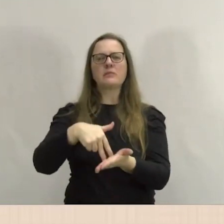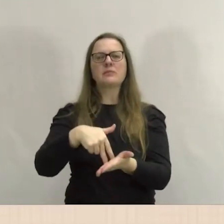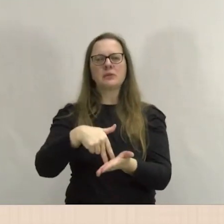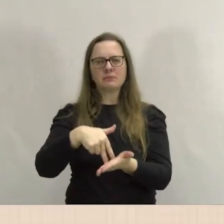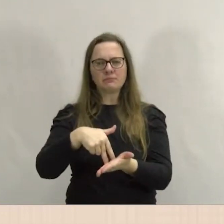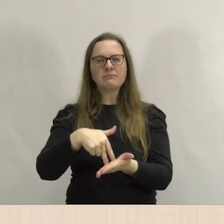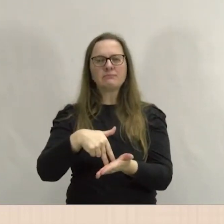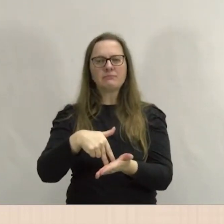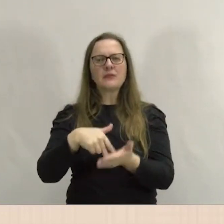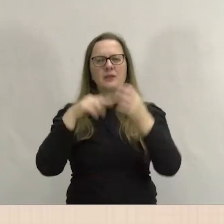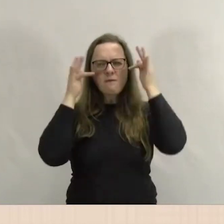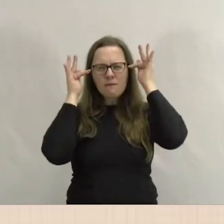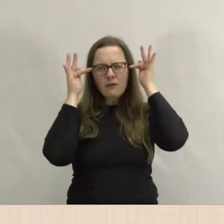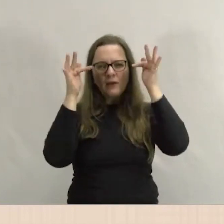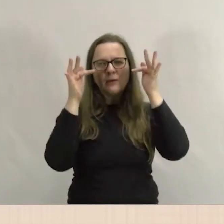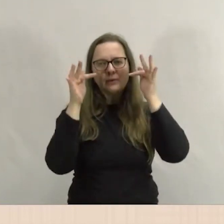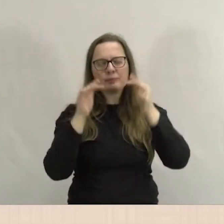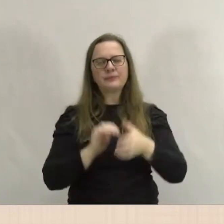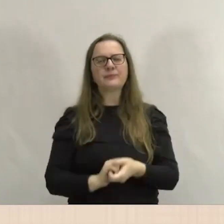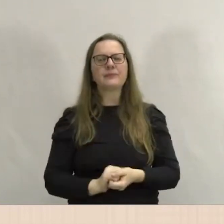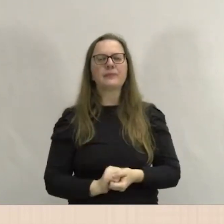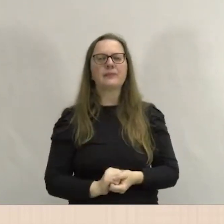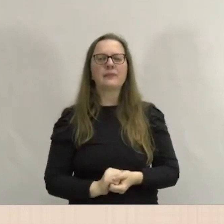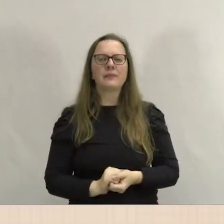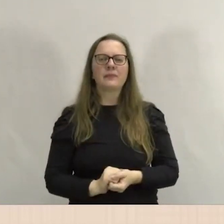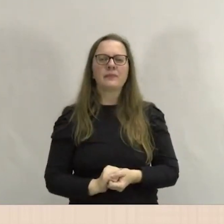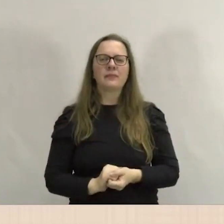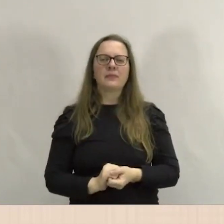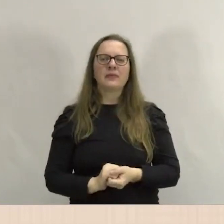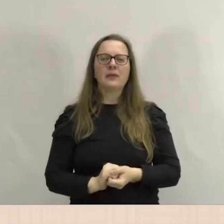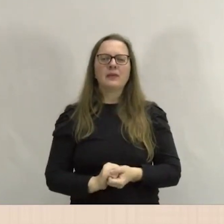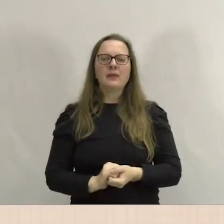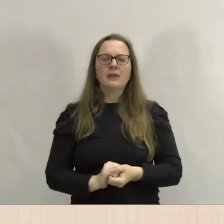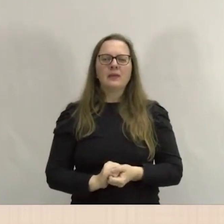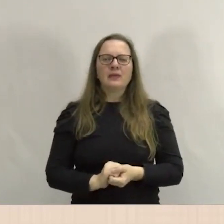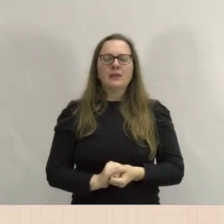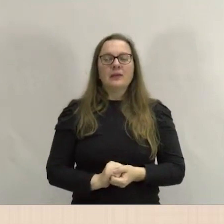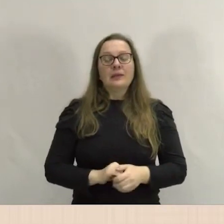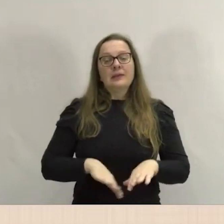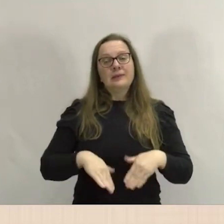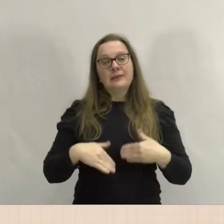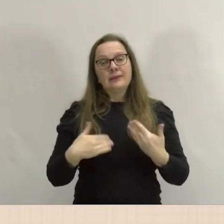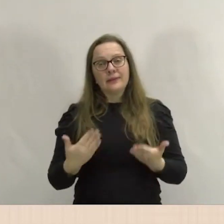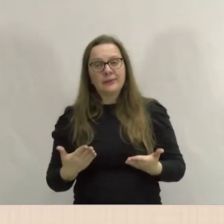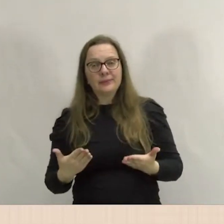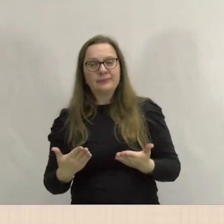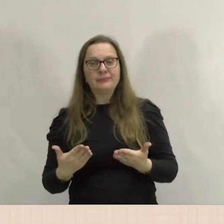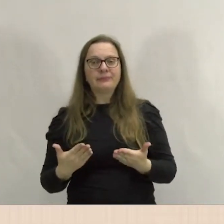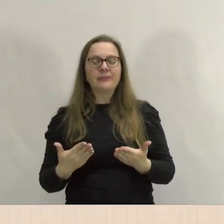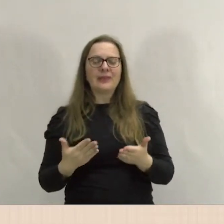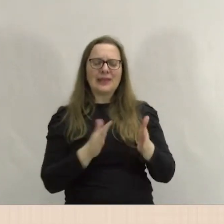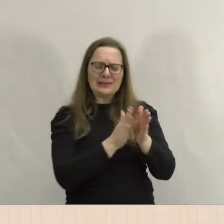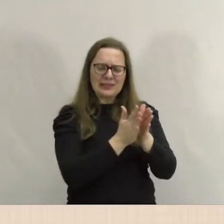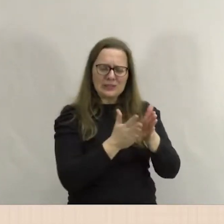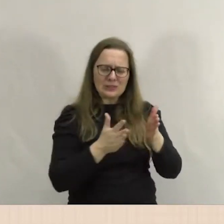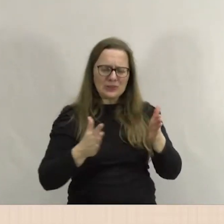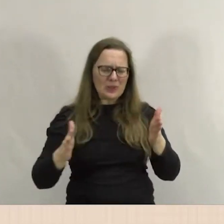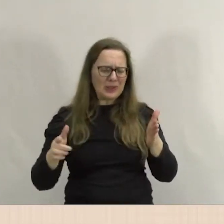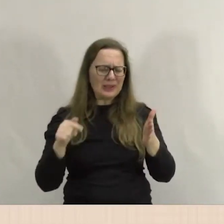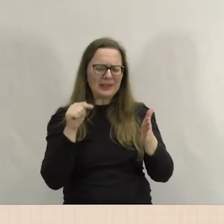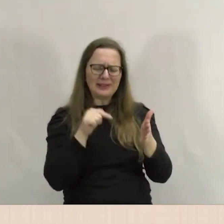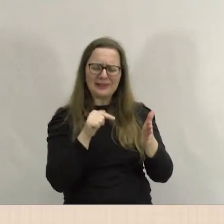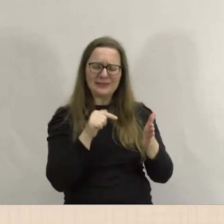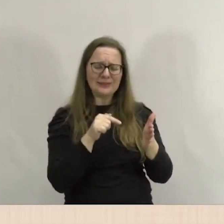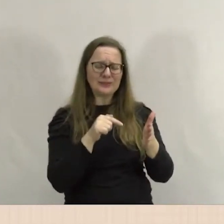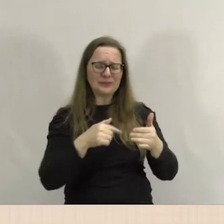que passa por muitas perseguições. Houve muitas pessoas martirizadas. O Império Romano